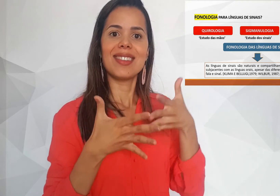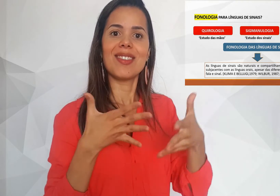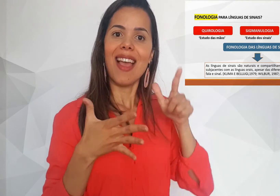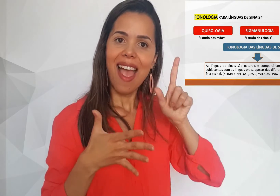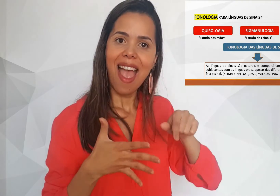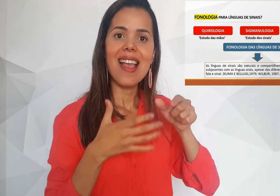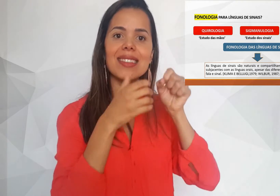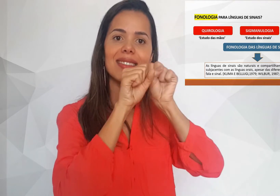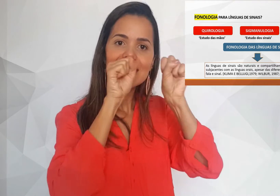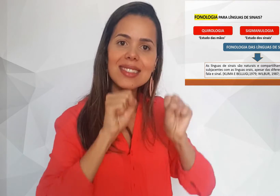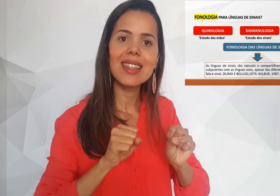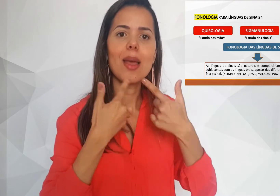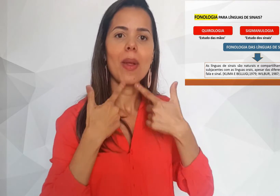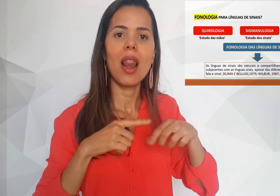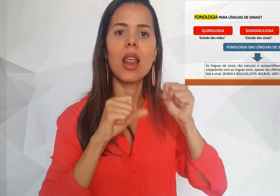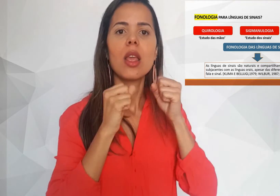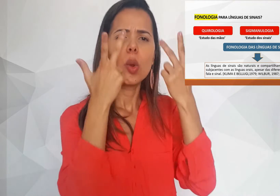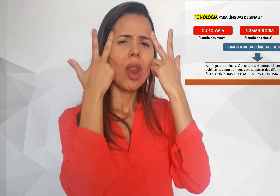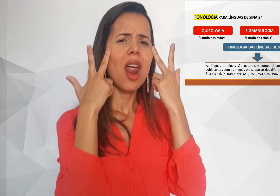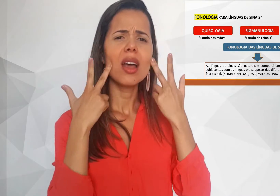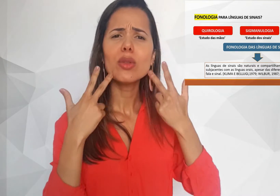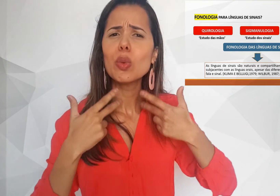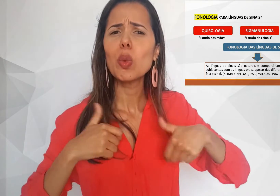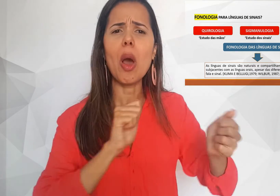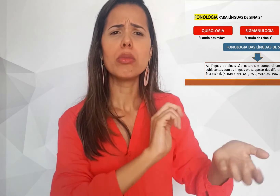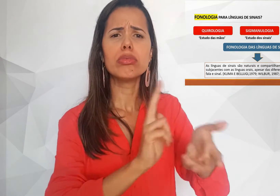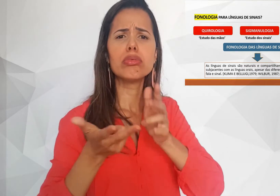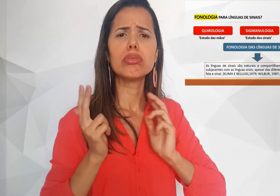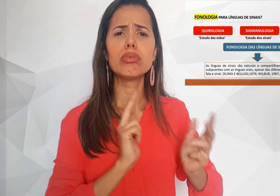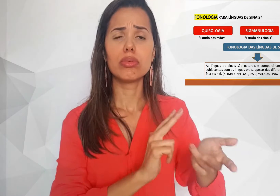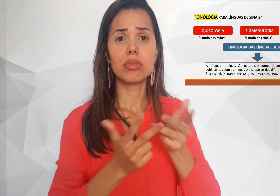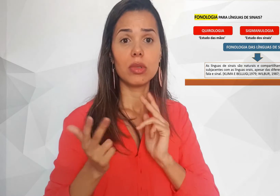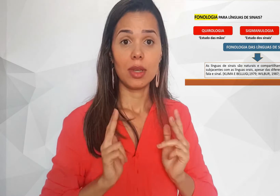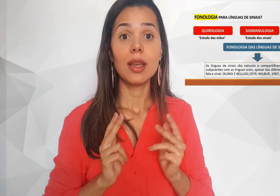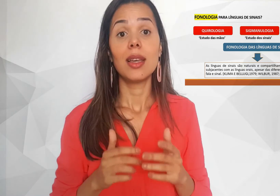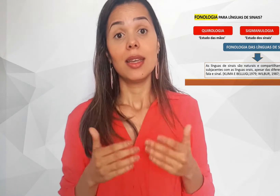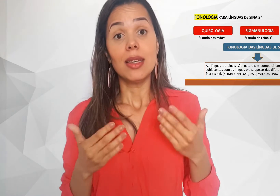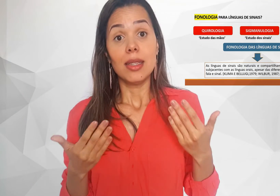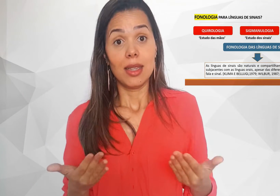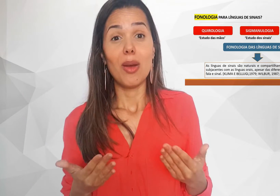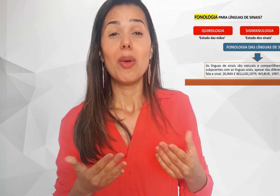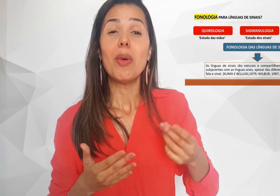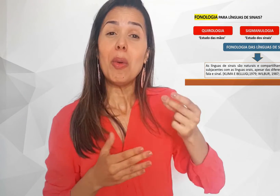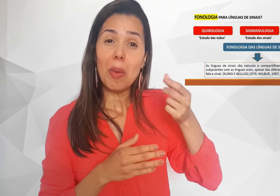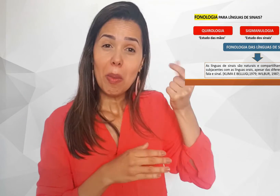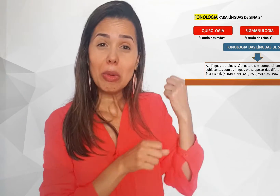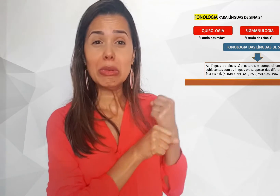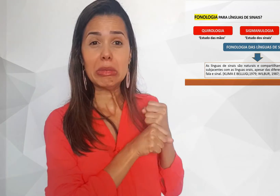inclusive, trabalhos desse tipo, para que viesse esse reconhecimento enquanto sistema linguístico natural, não é assim? Então,